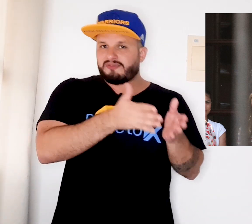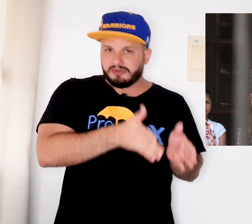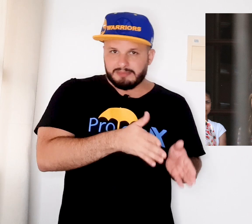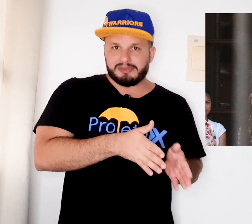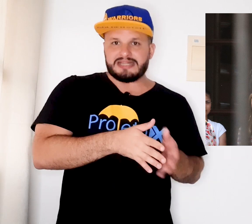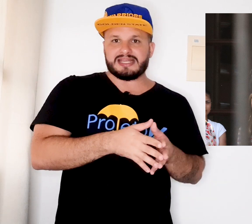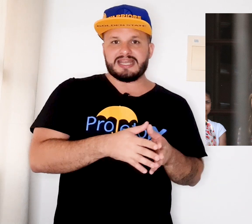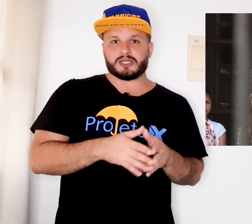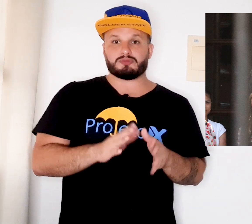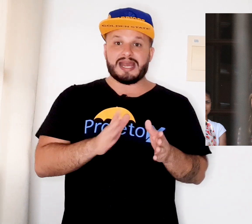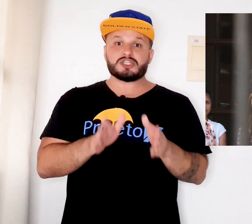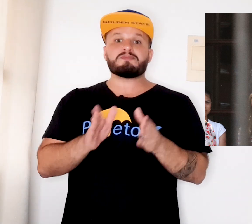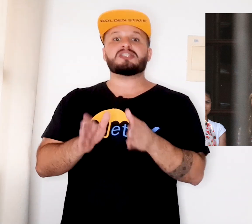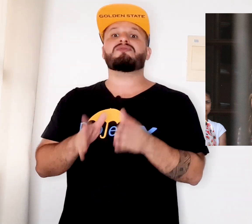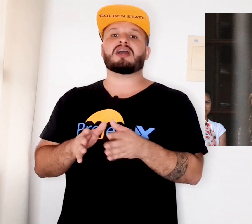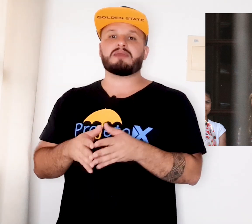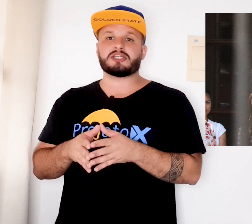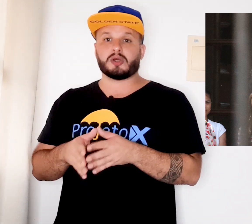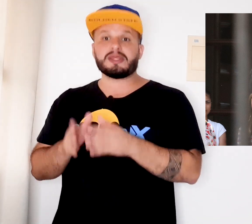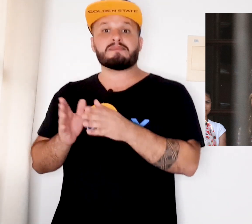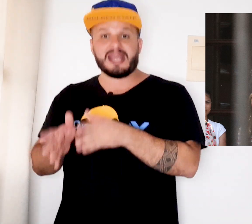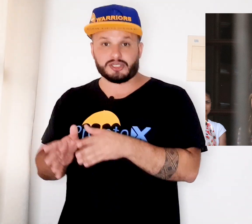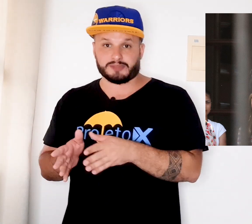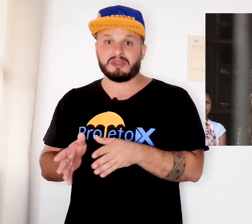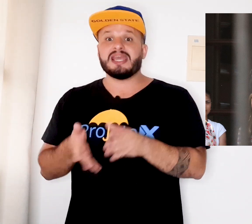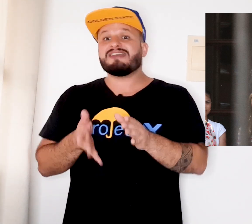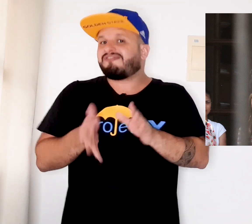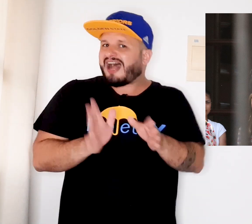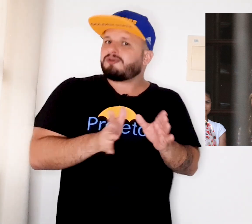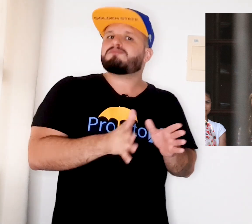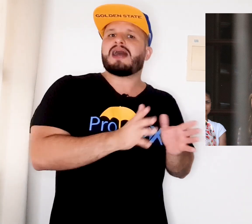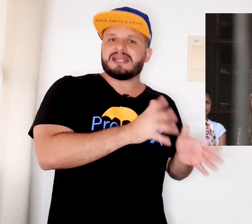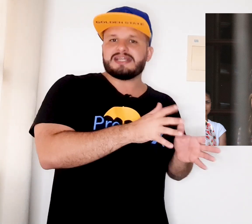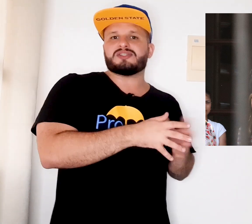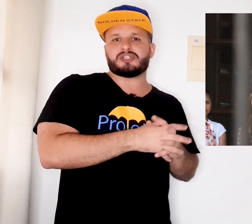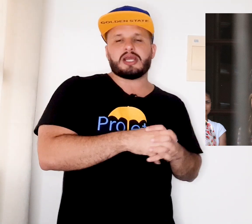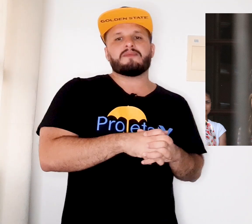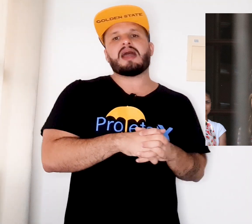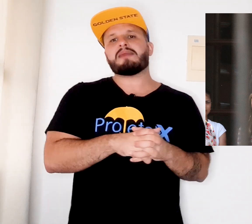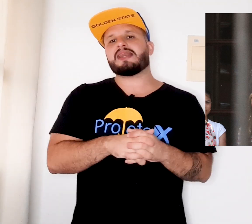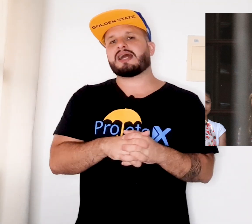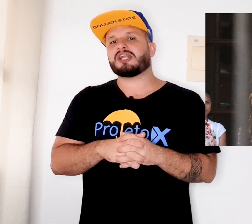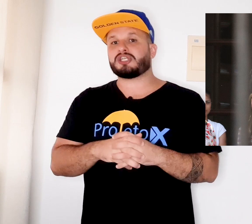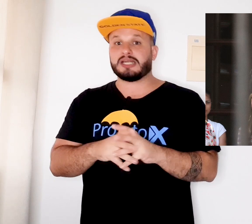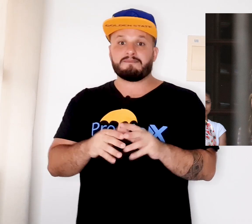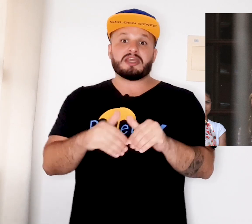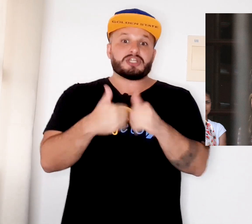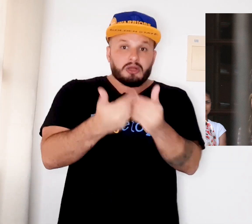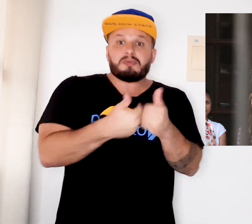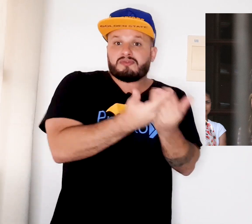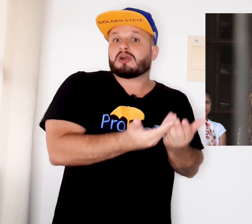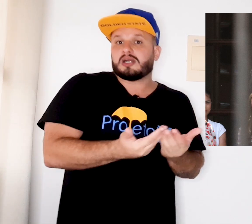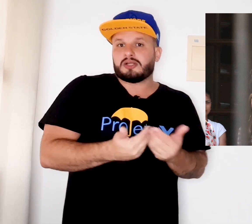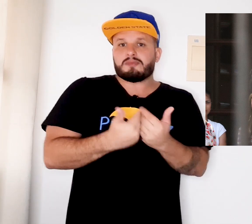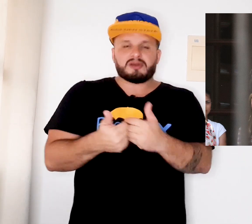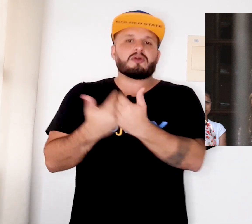envolvendo empreiteiras, mais especificamente a Odebrecht e vários países da América Latina, estão provocando e